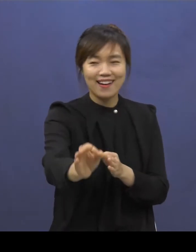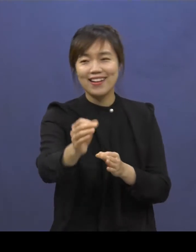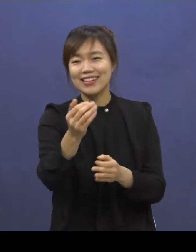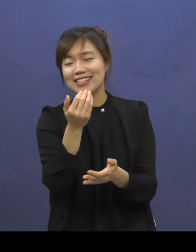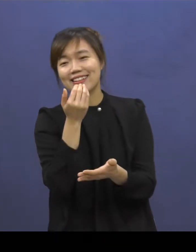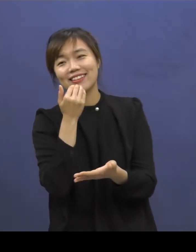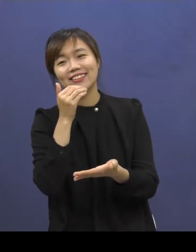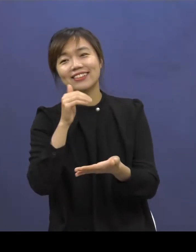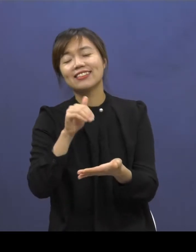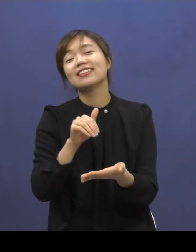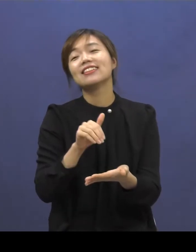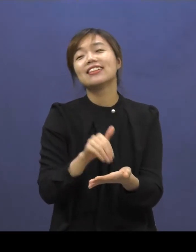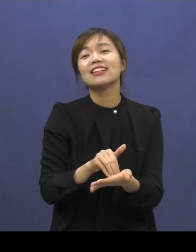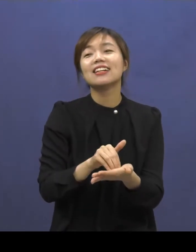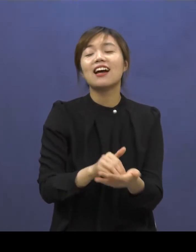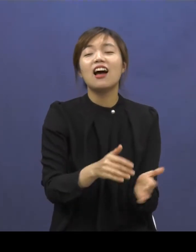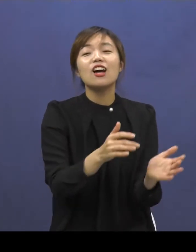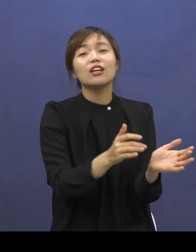반석